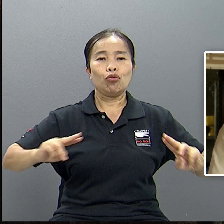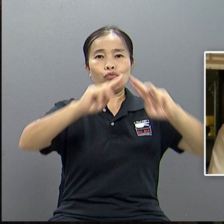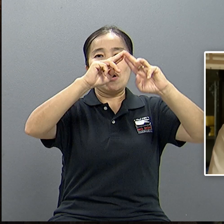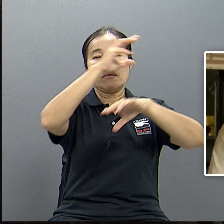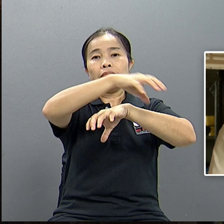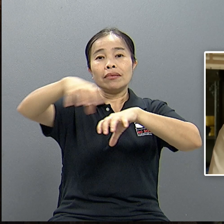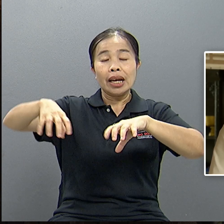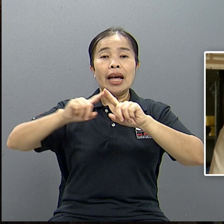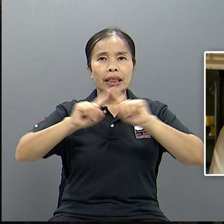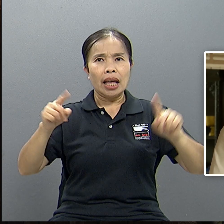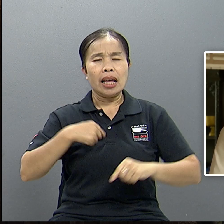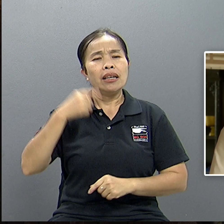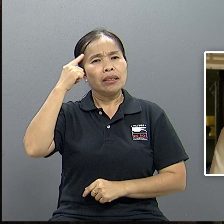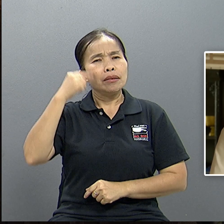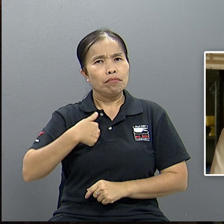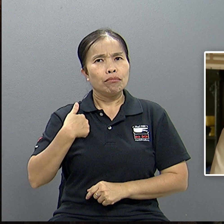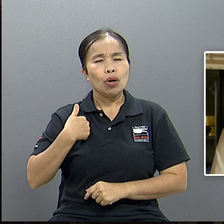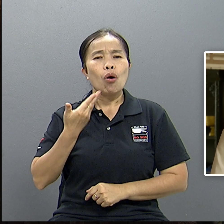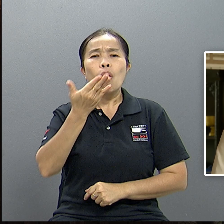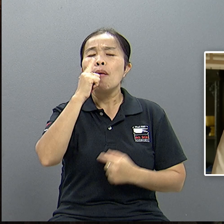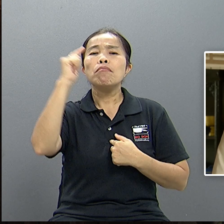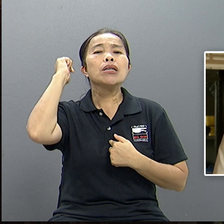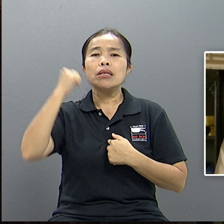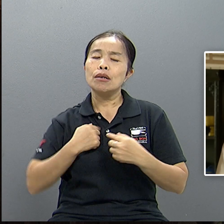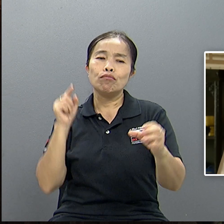ก็ยังยืนยันที่จะขอกลับไปที่นั่นเหมือนเดิม